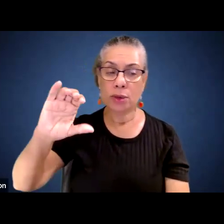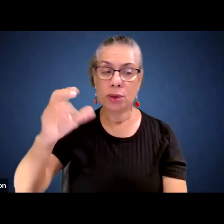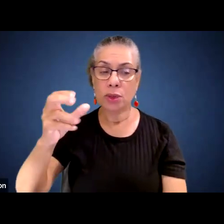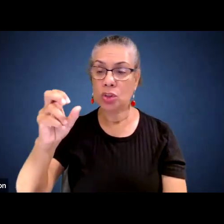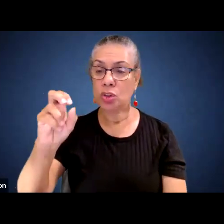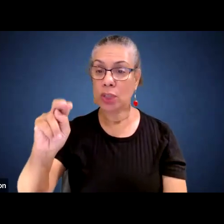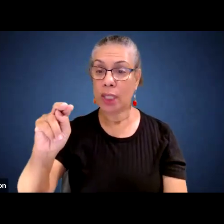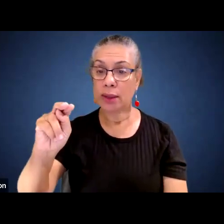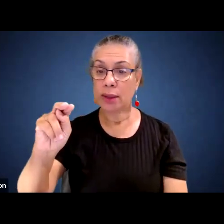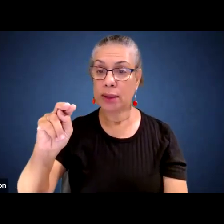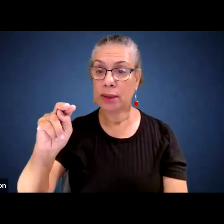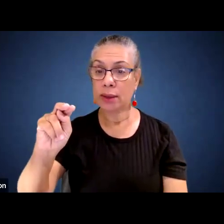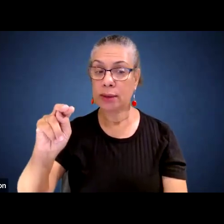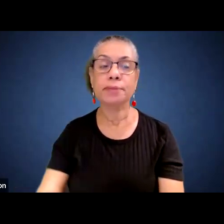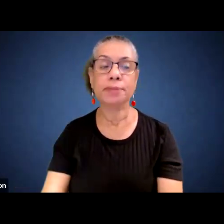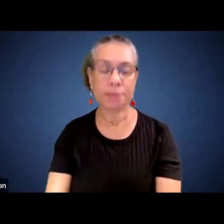黃花春喺咪度啊？